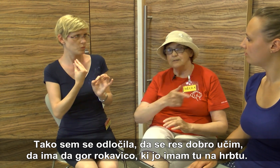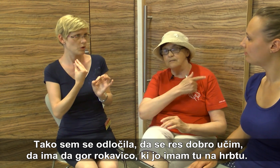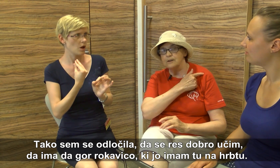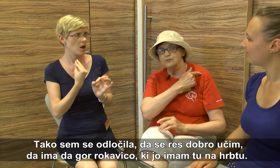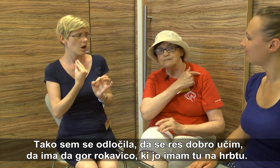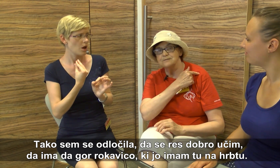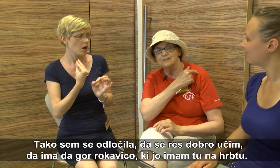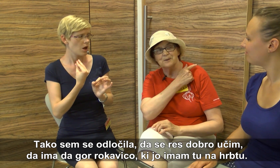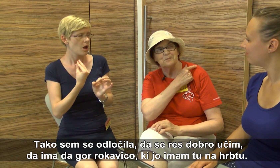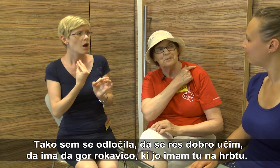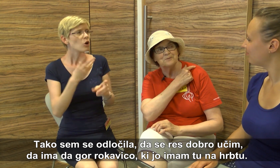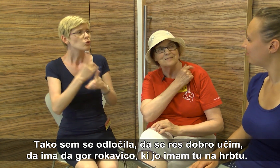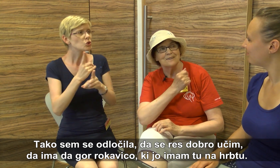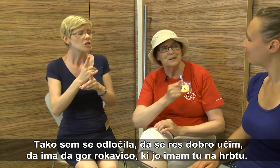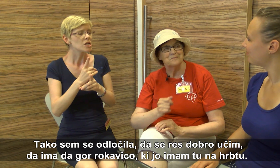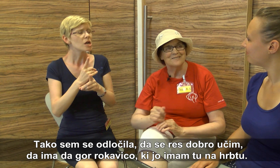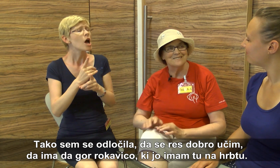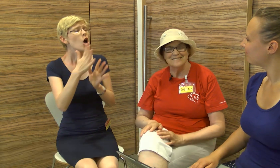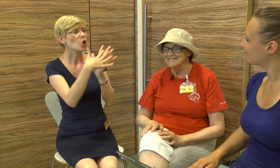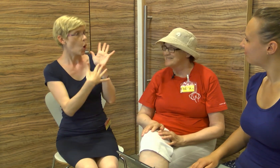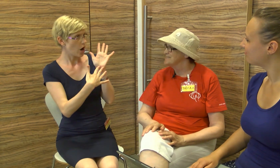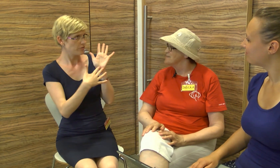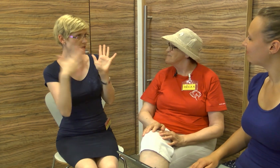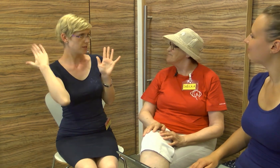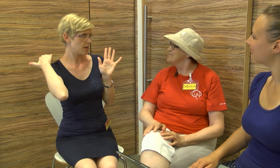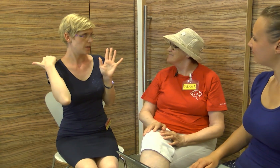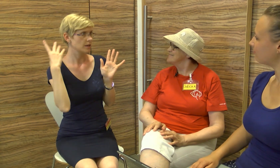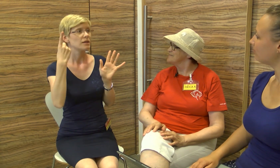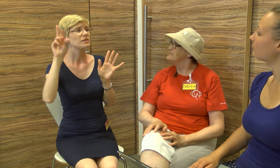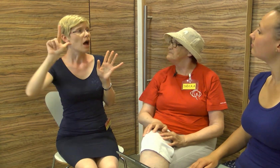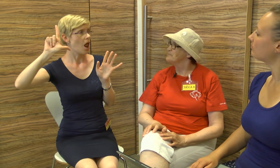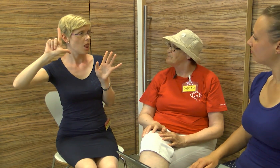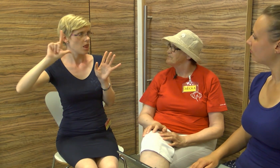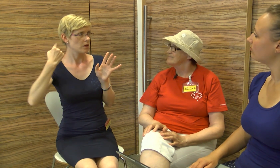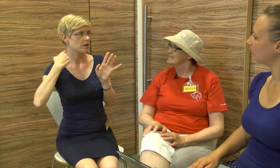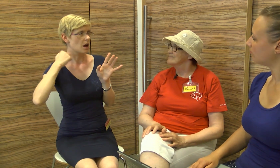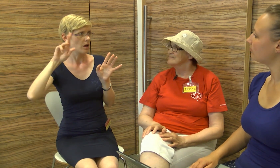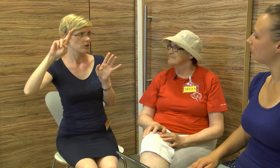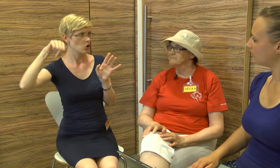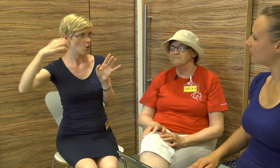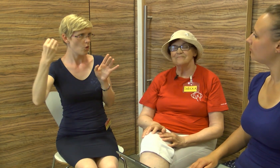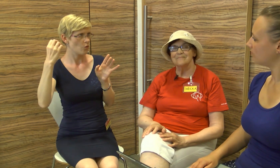da garno verokavice, ko imam to na hrbtu.